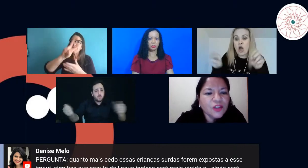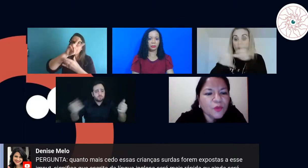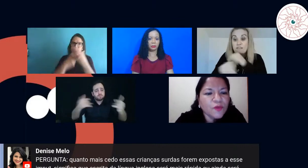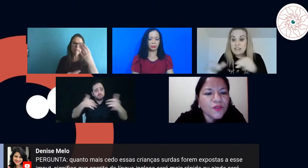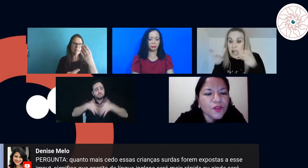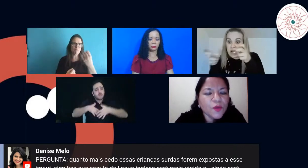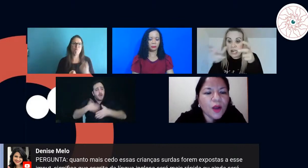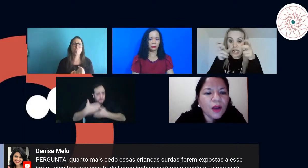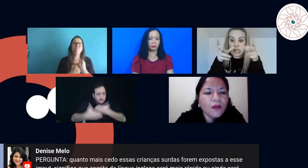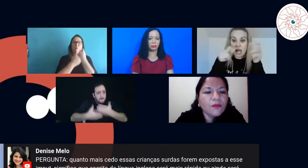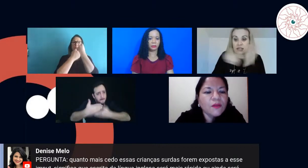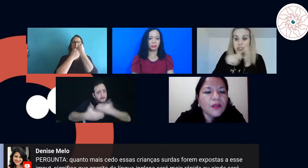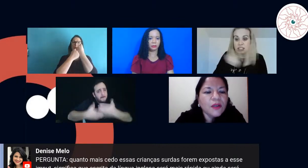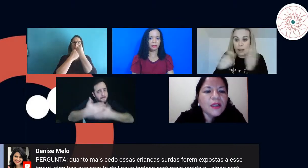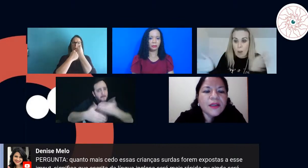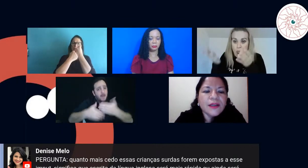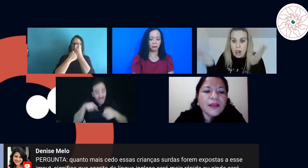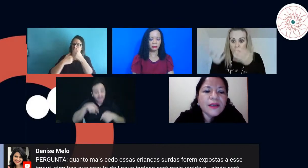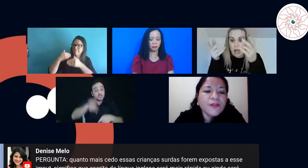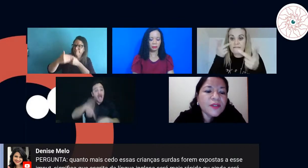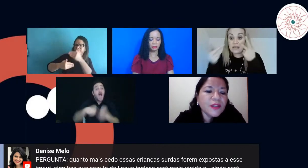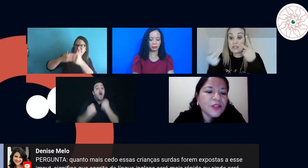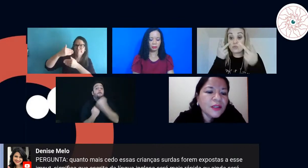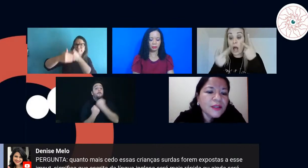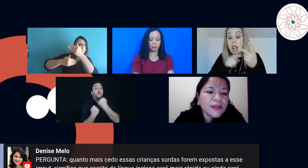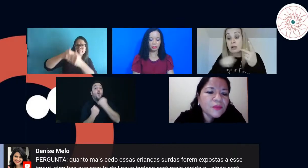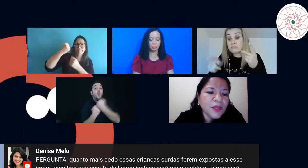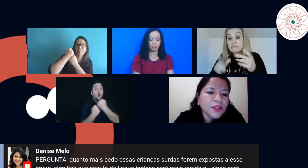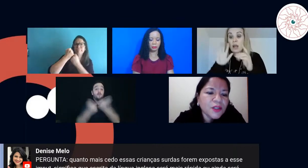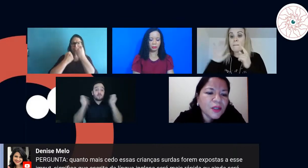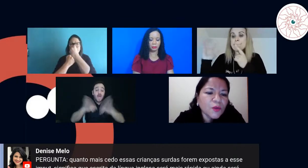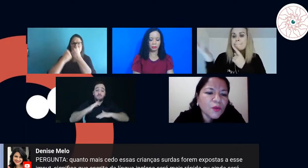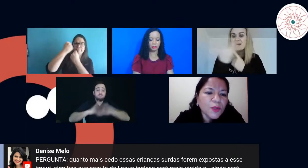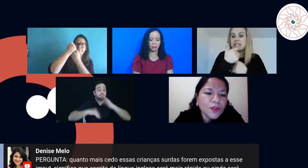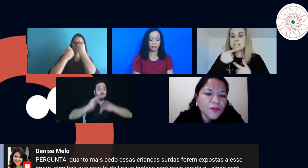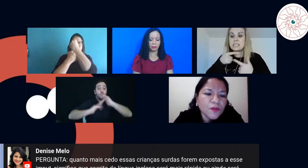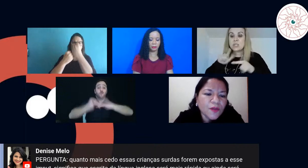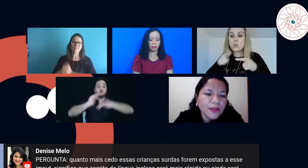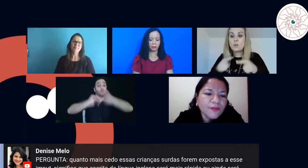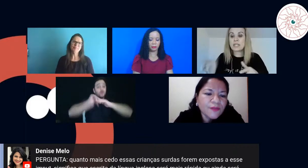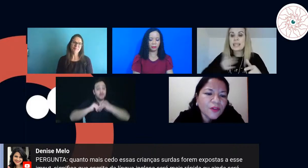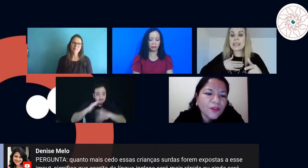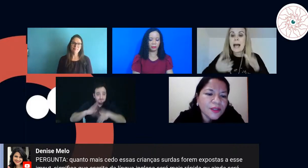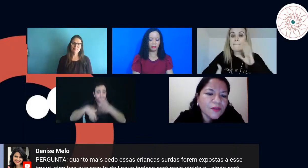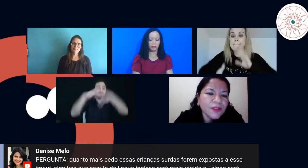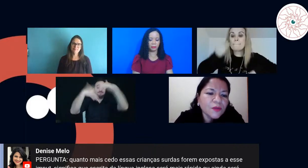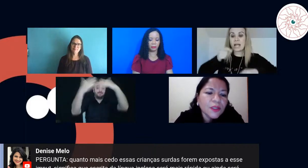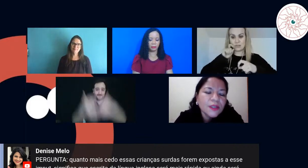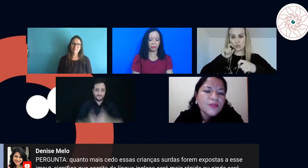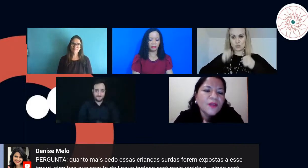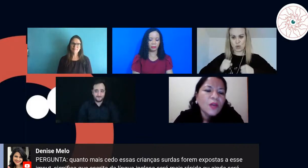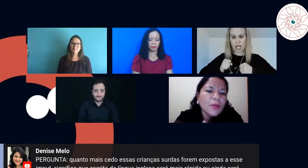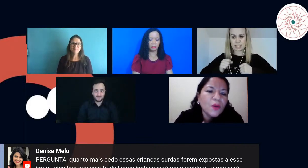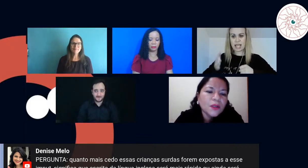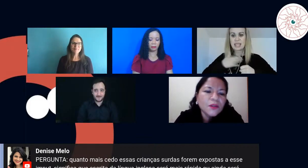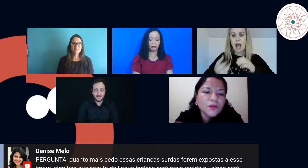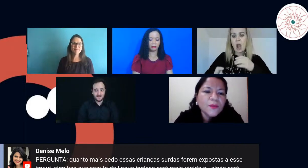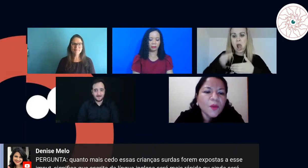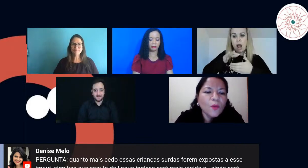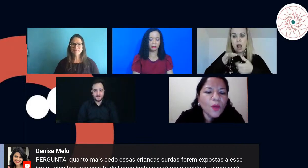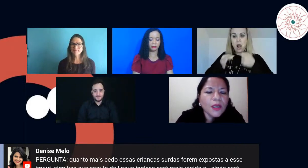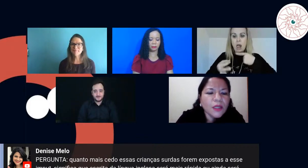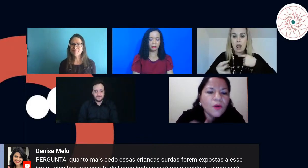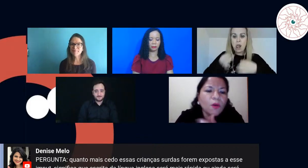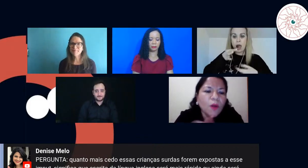ter esse estímulo visual. E aí você está nesse ambiente linguístico, vai lhe fornecer uma segurança e vai colaborando